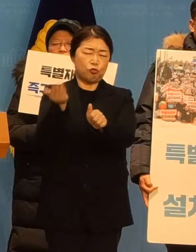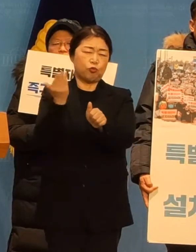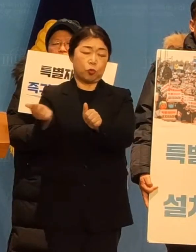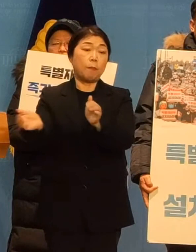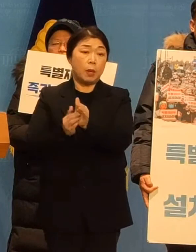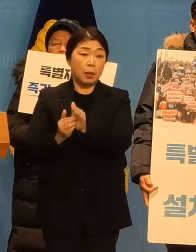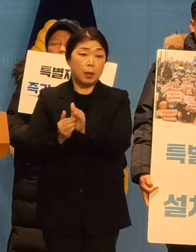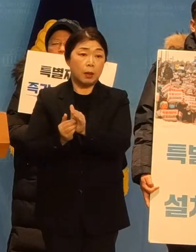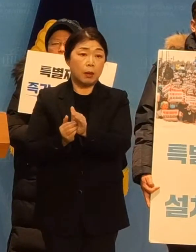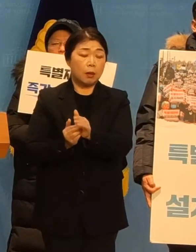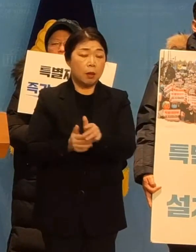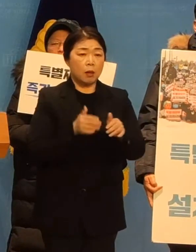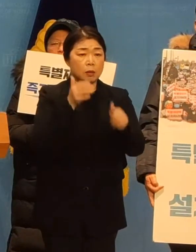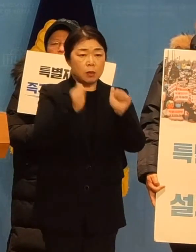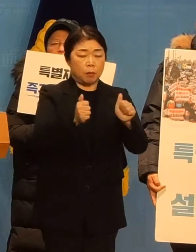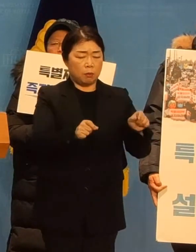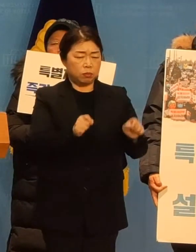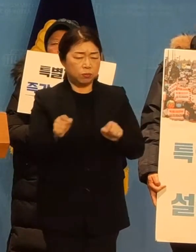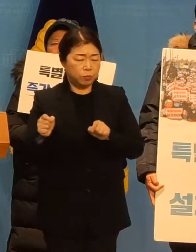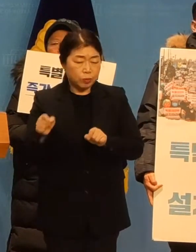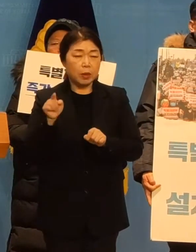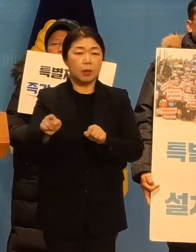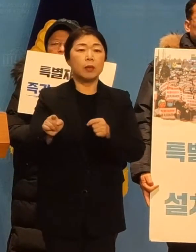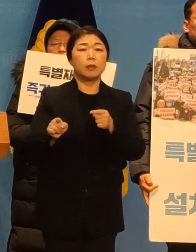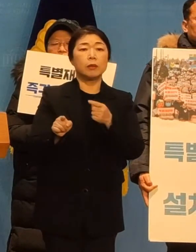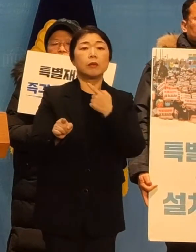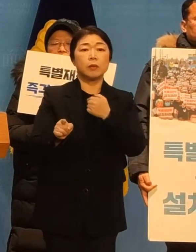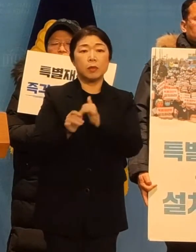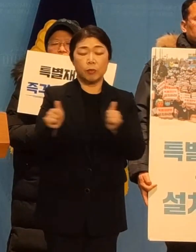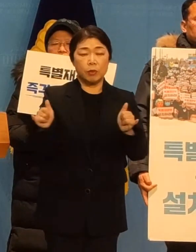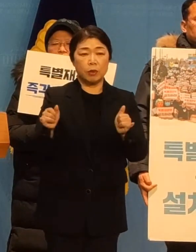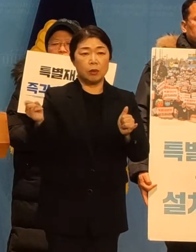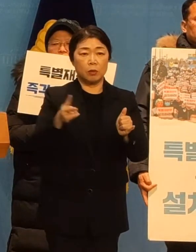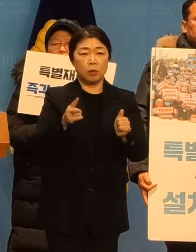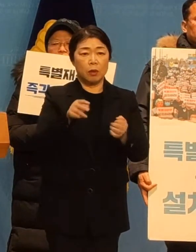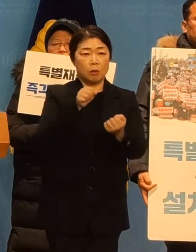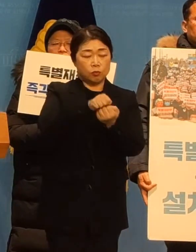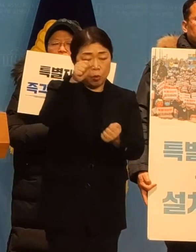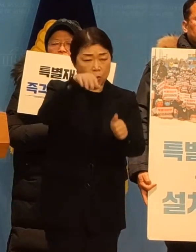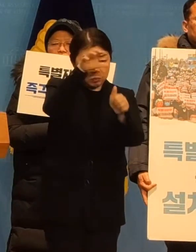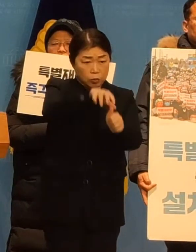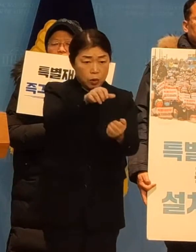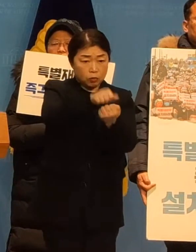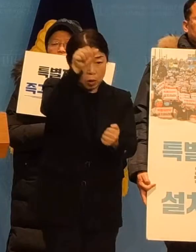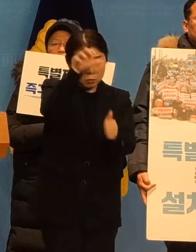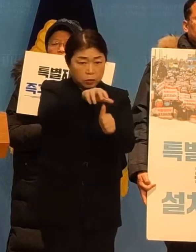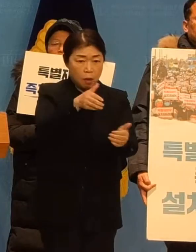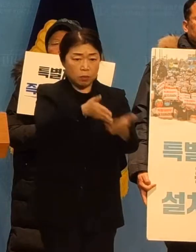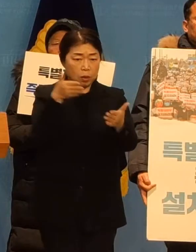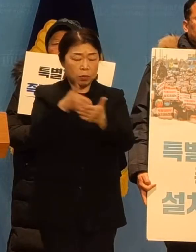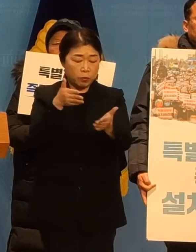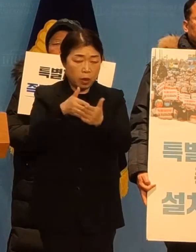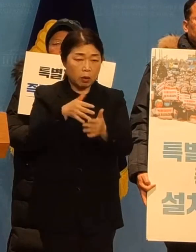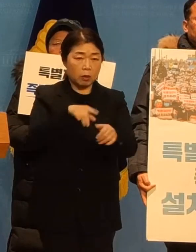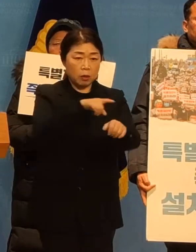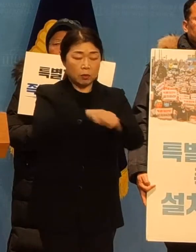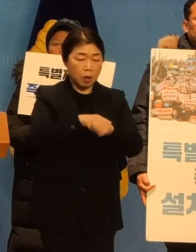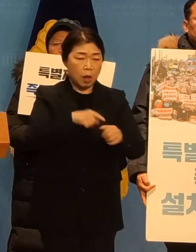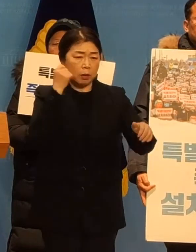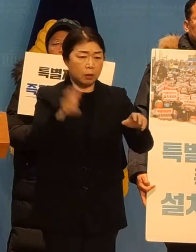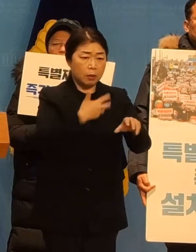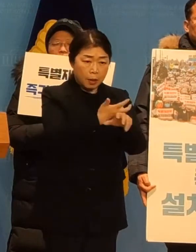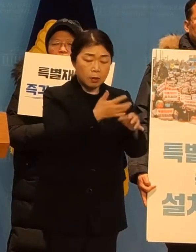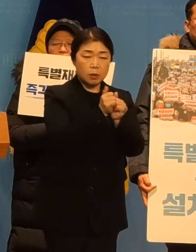내란 중요 임무 종사자들에 대한 구속영장을 줄줄이 기각한 것이 바로 조희대